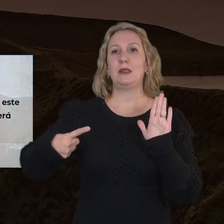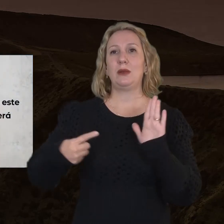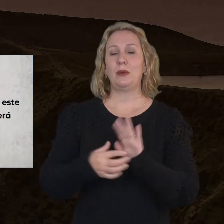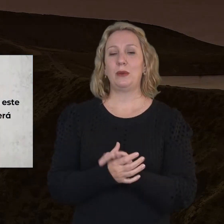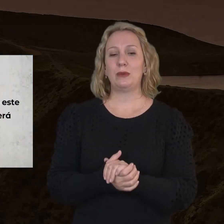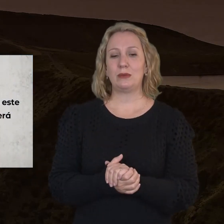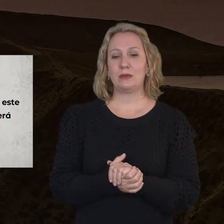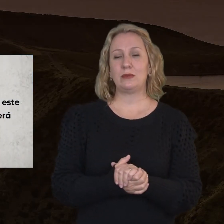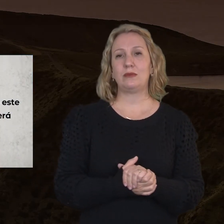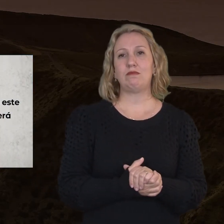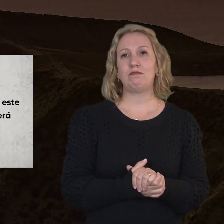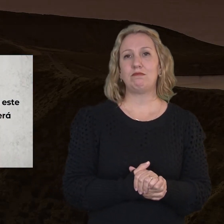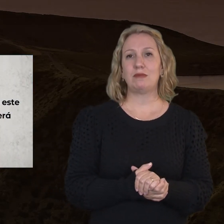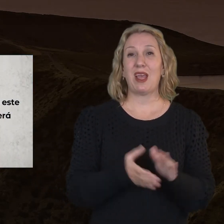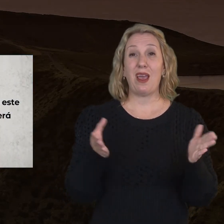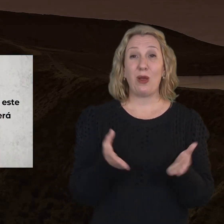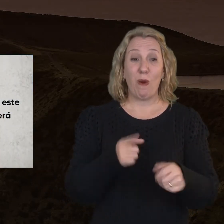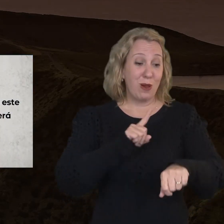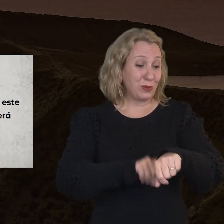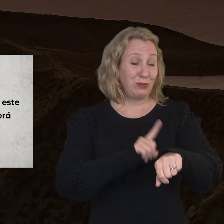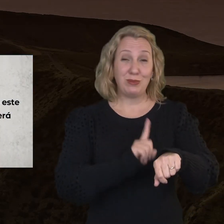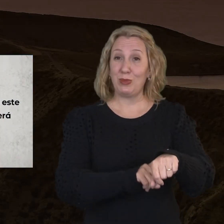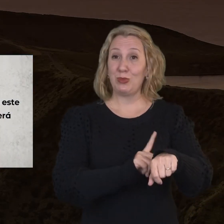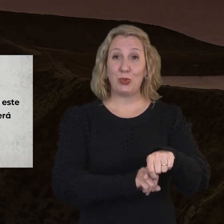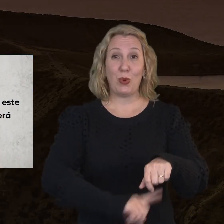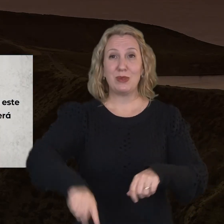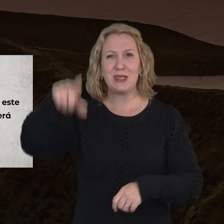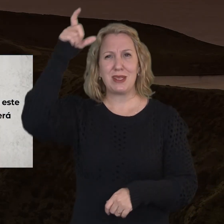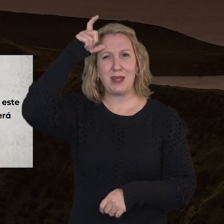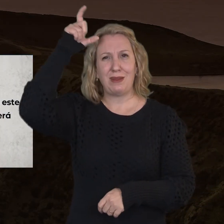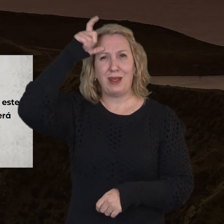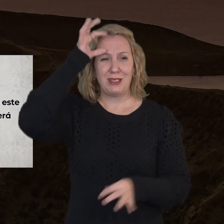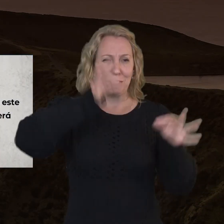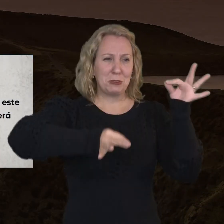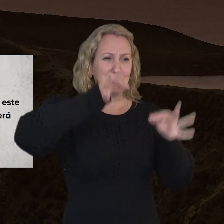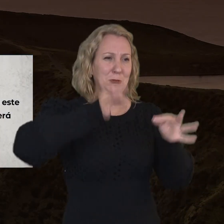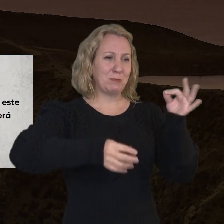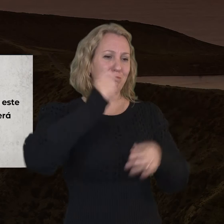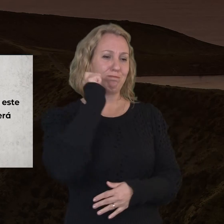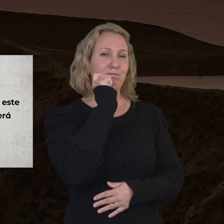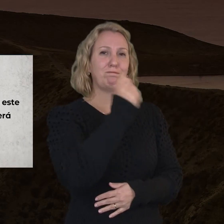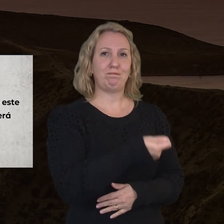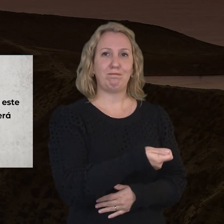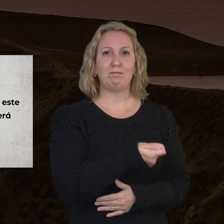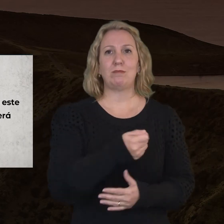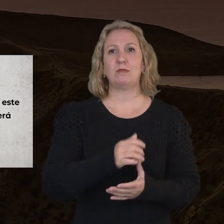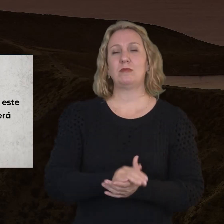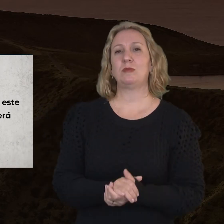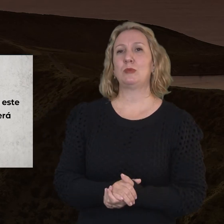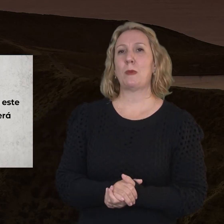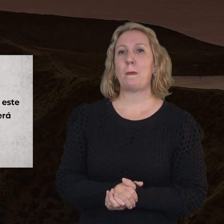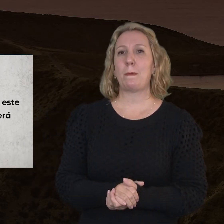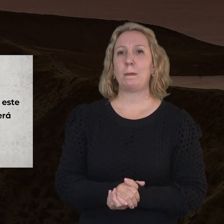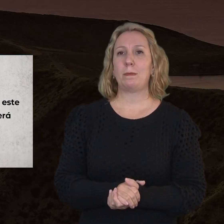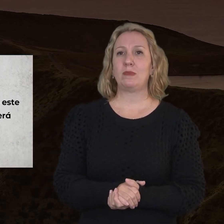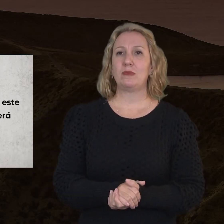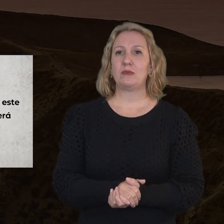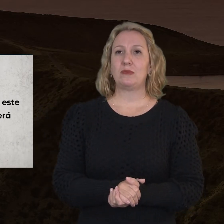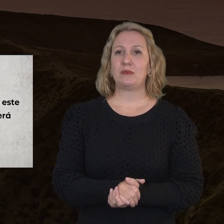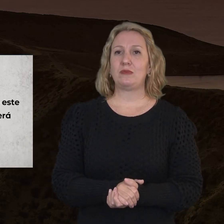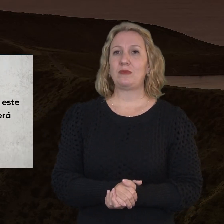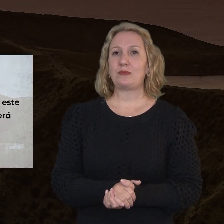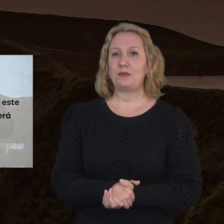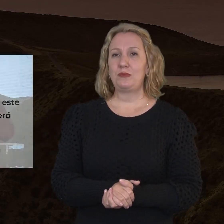e agora o seu príncipe será expulso então mais um passo da execução da sentença agora o